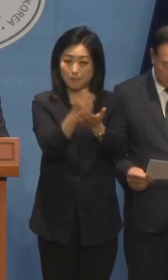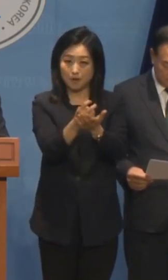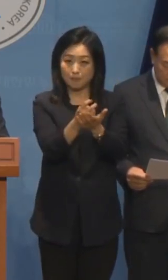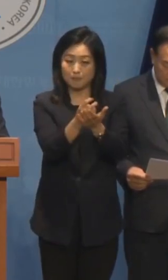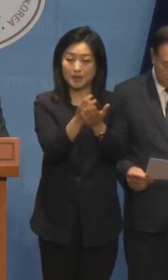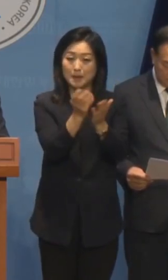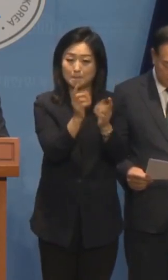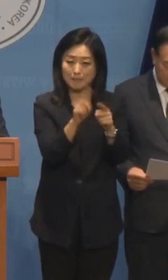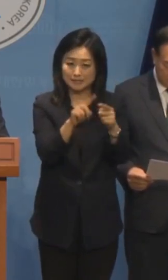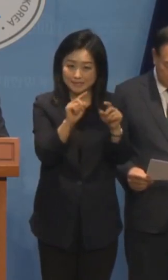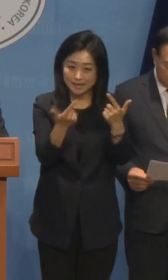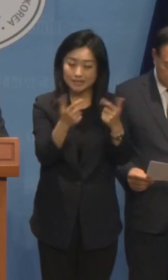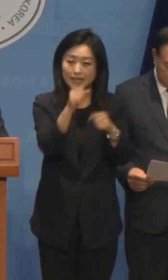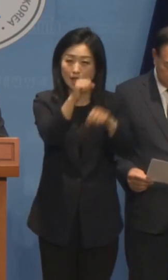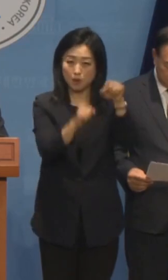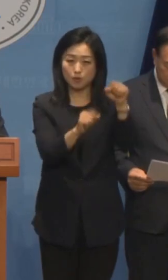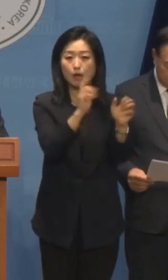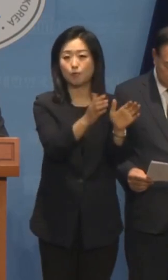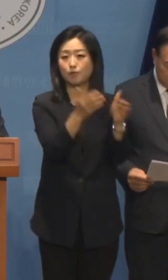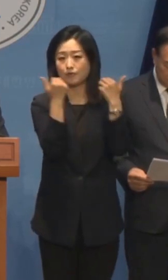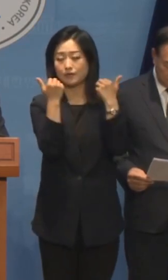행위라고 가세했습니다.